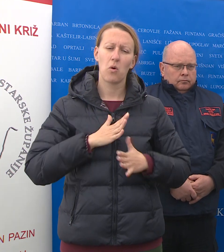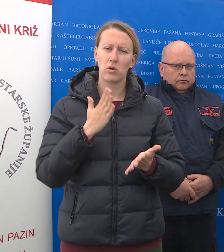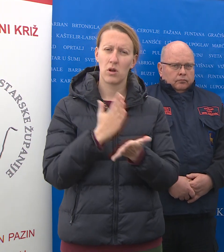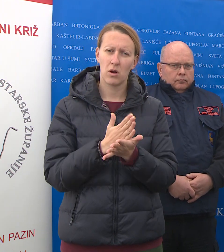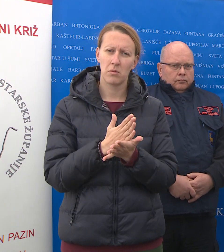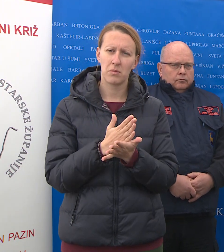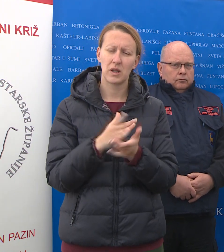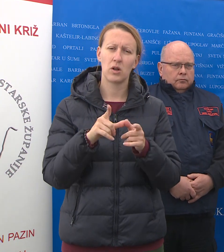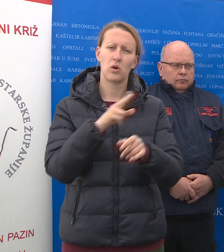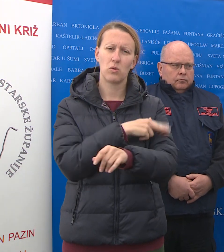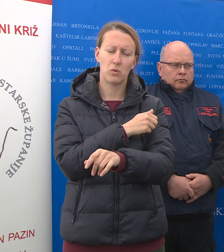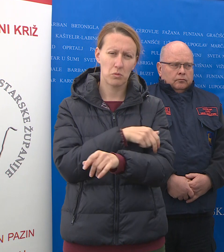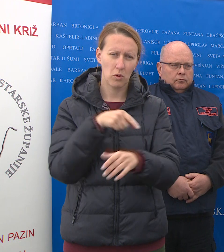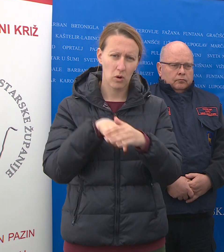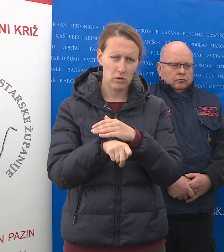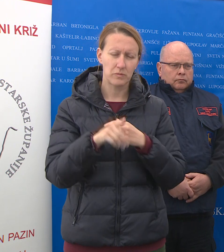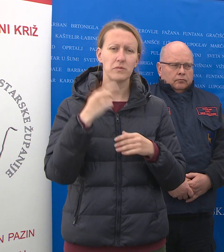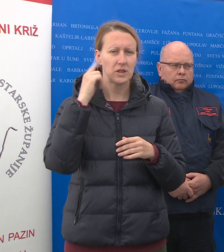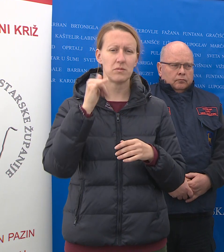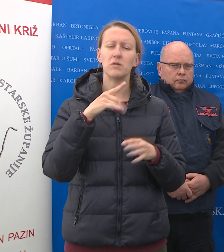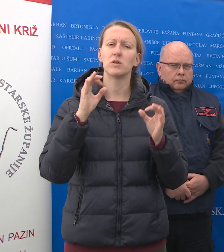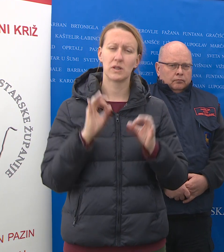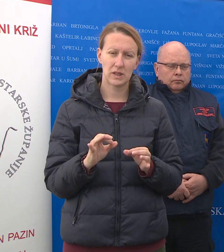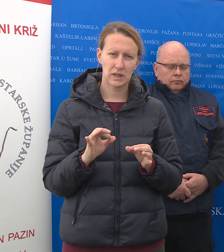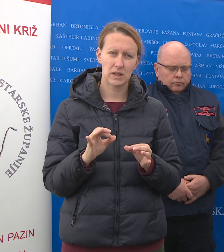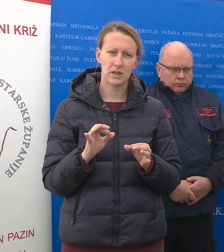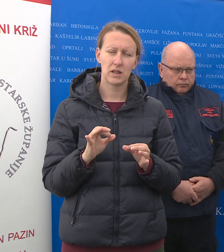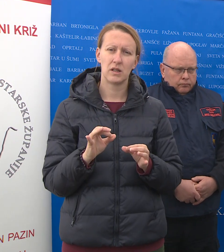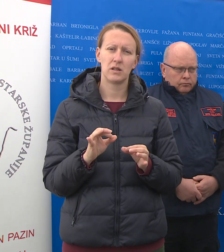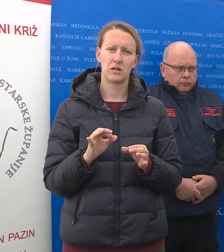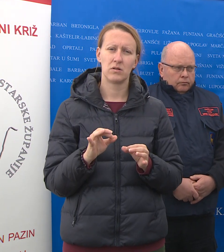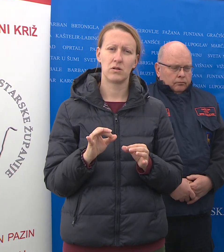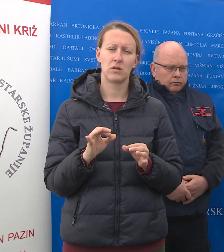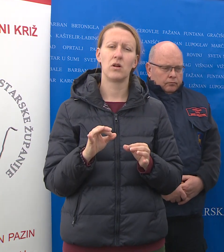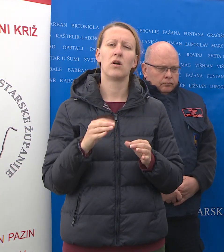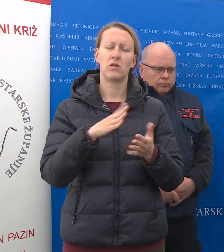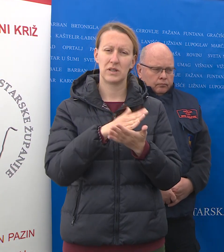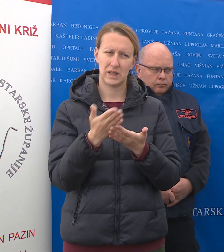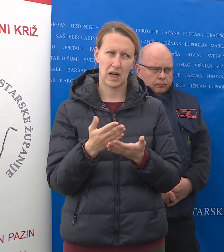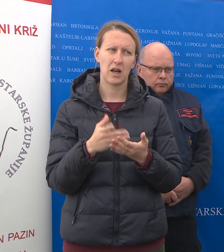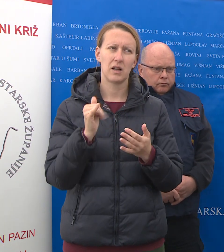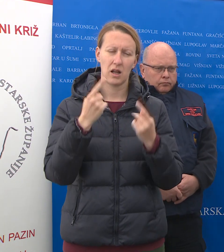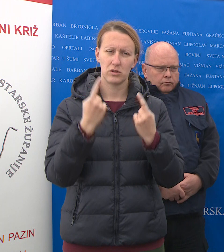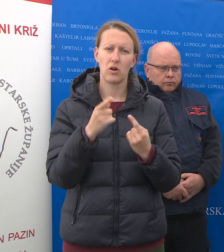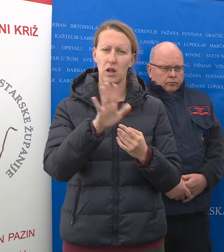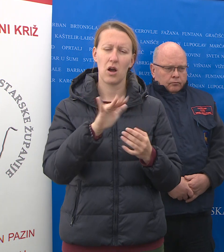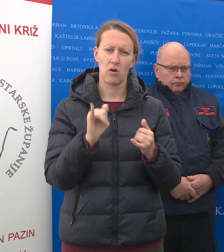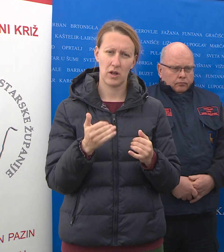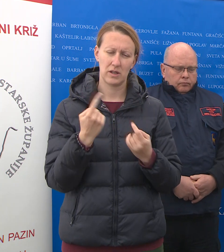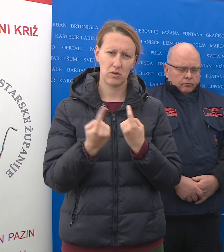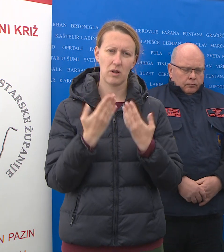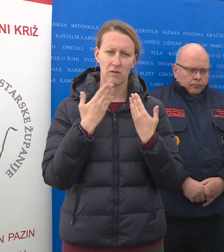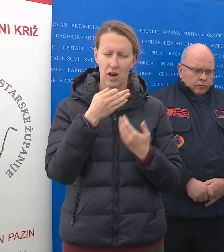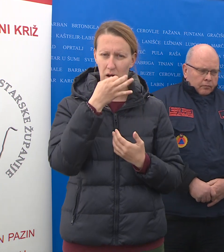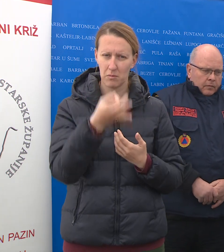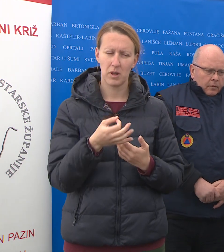biti u bolnici, mislim da smo na sigurnoj strani, da ostane tako kako je. Evo,